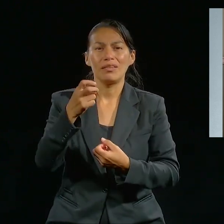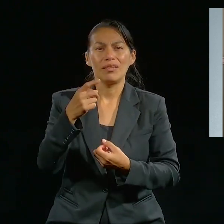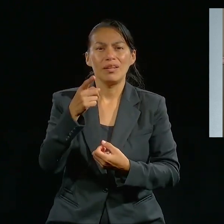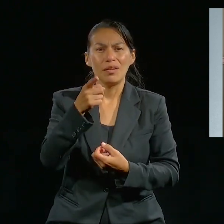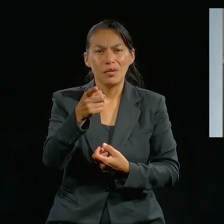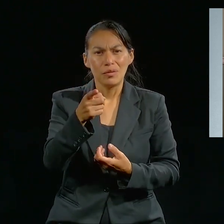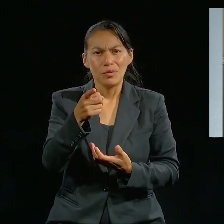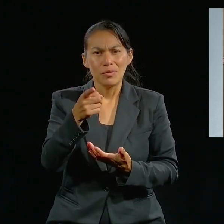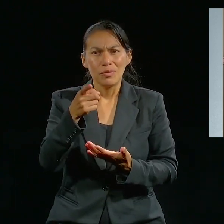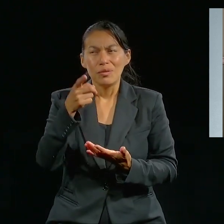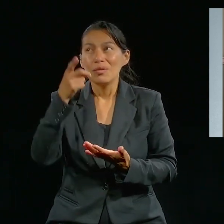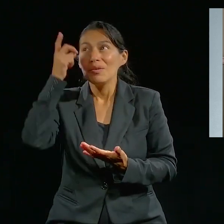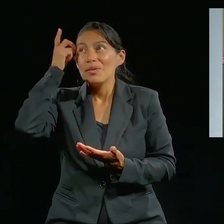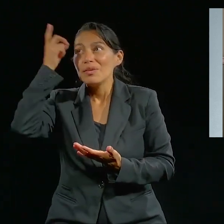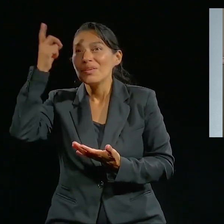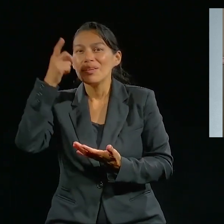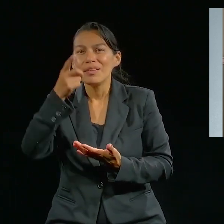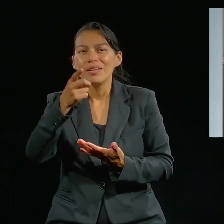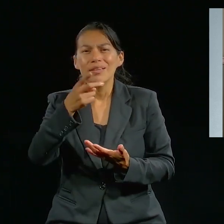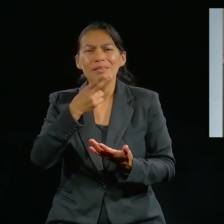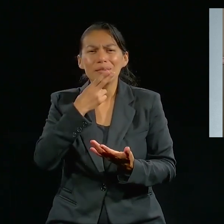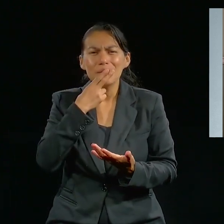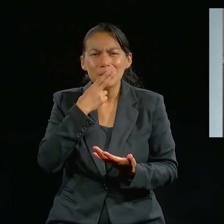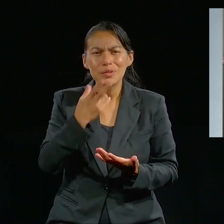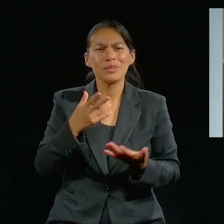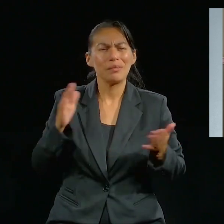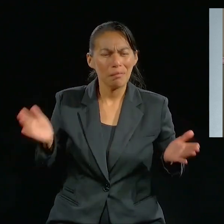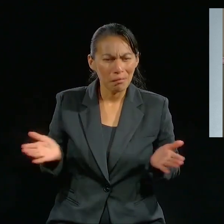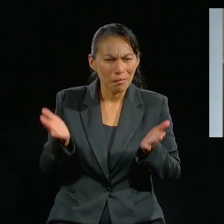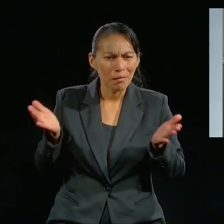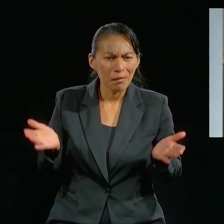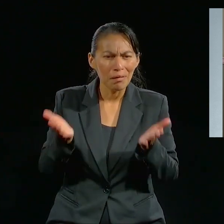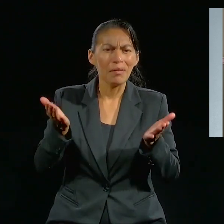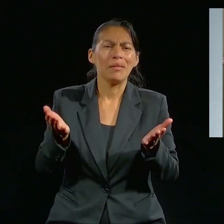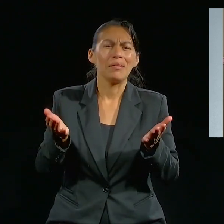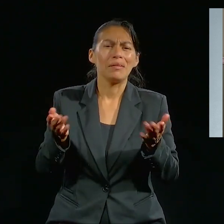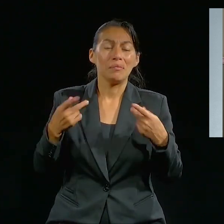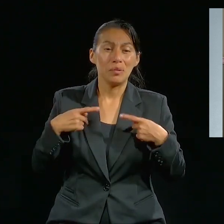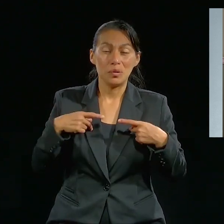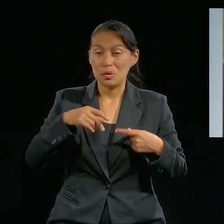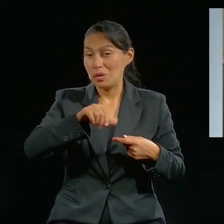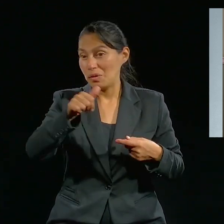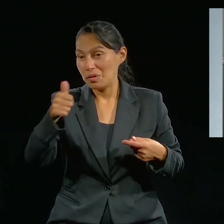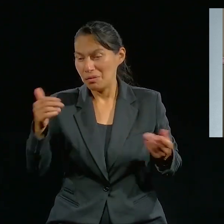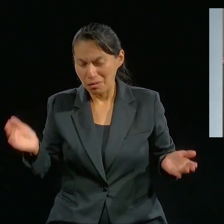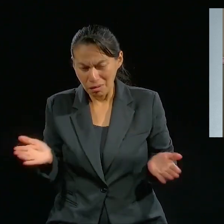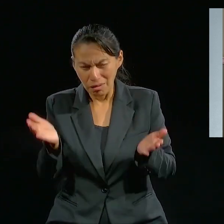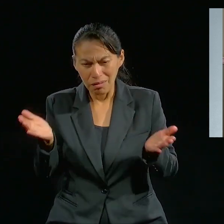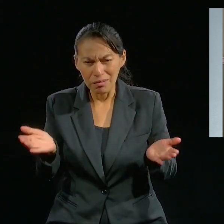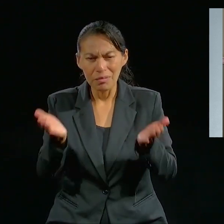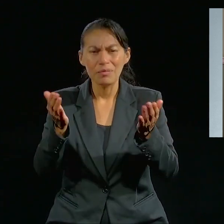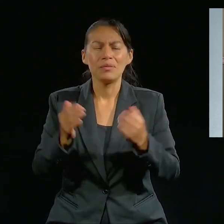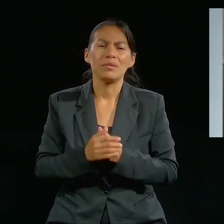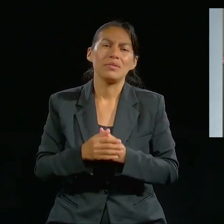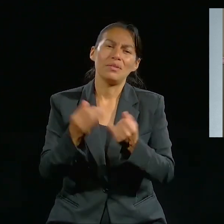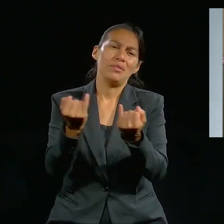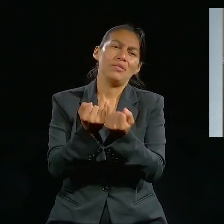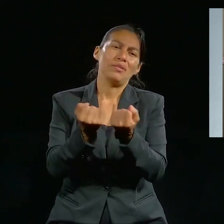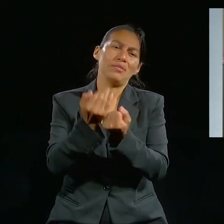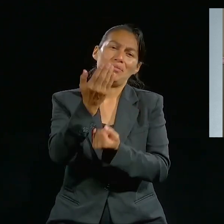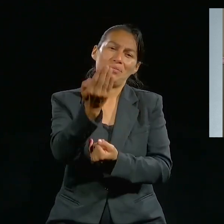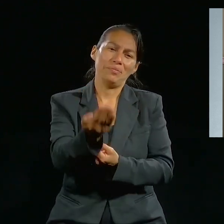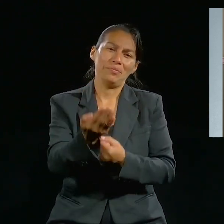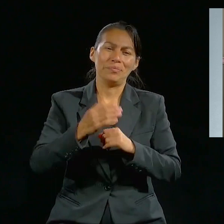que llegues a ser un instrumento en las manos de Dios para animar la vida de otras personas en este mundo como lo hace